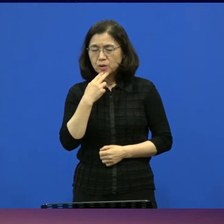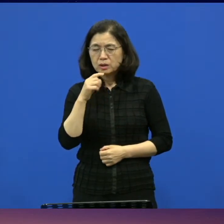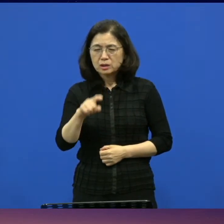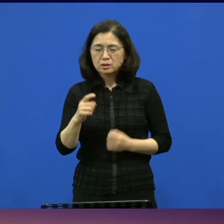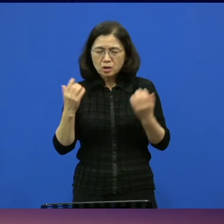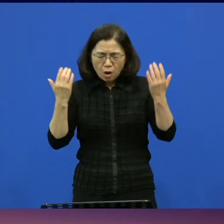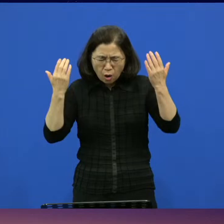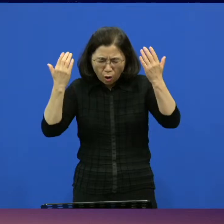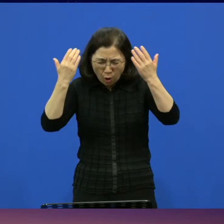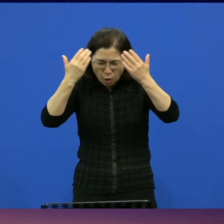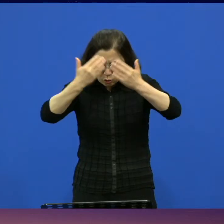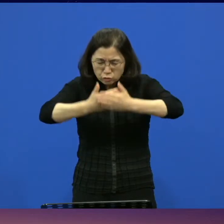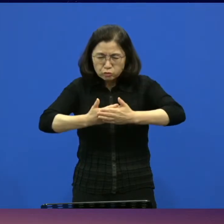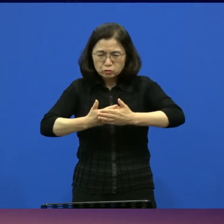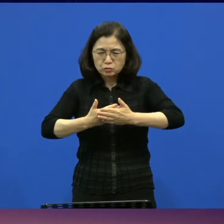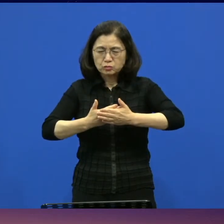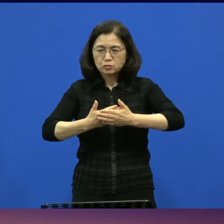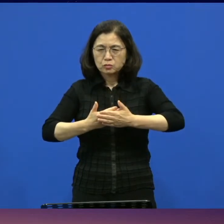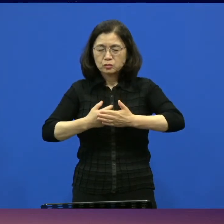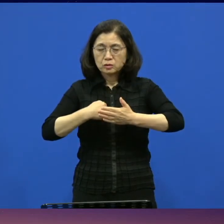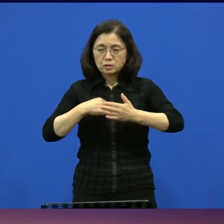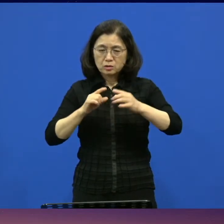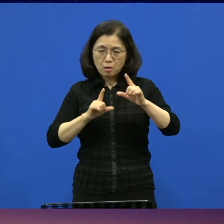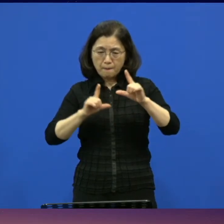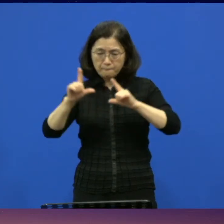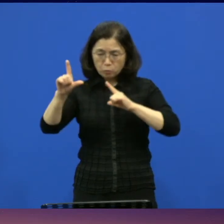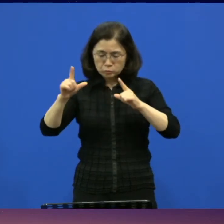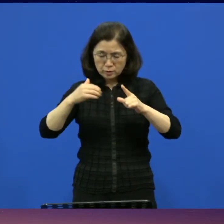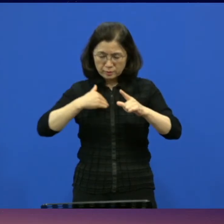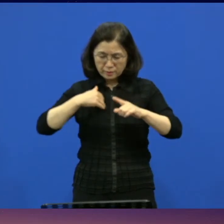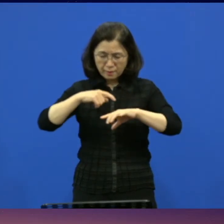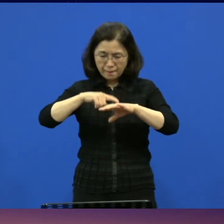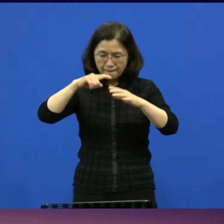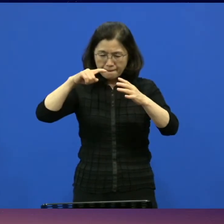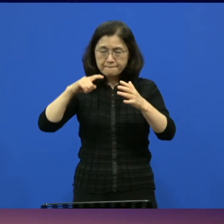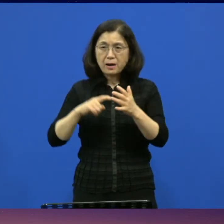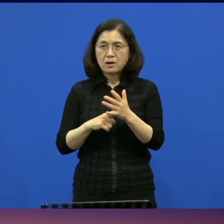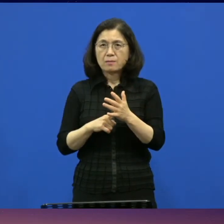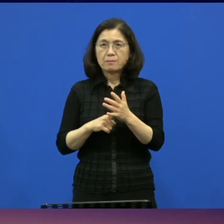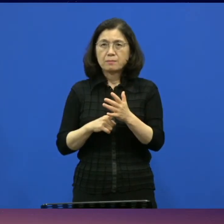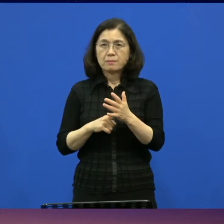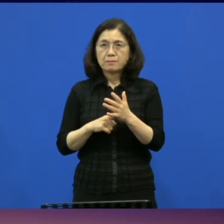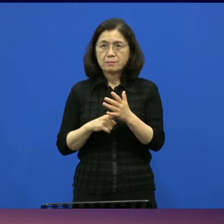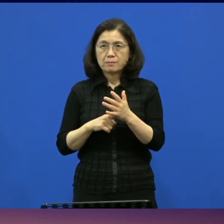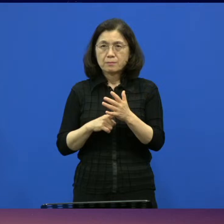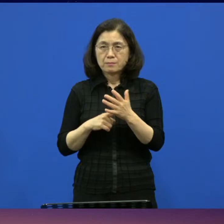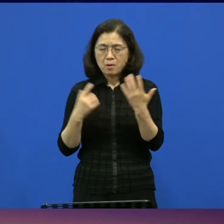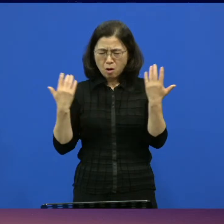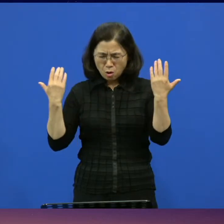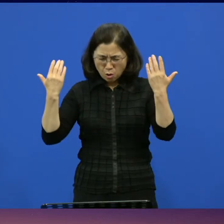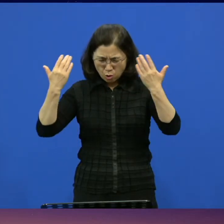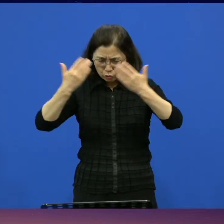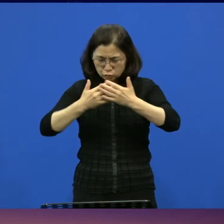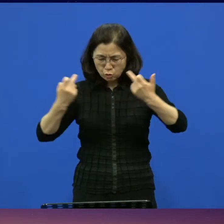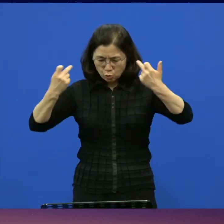것들이 이런 것들이 여러분 뭐예요? 내 내면의 세계에 어두운 꼴짜기가 되는 거예요.